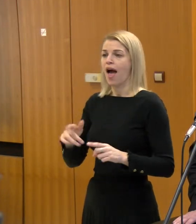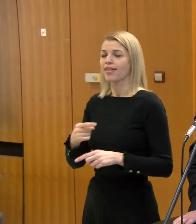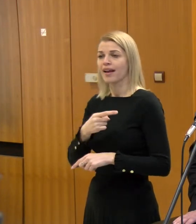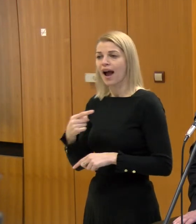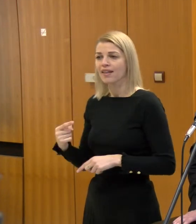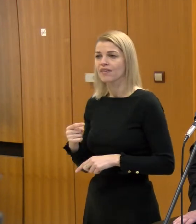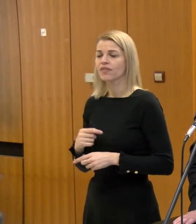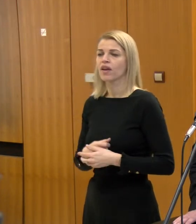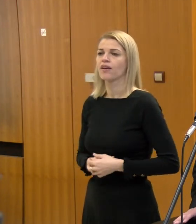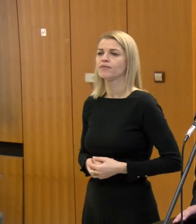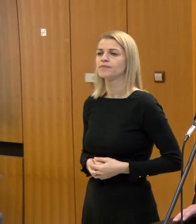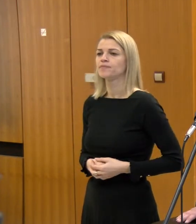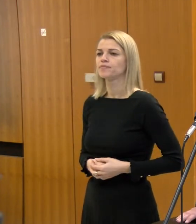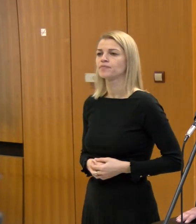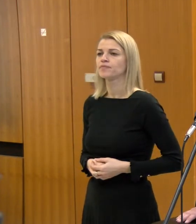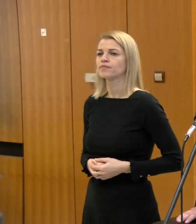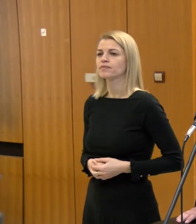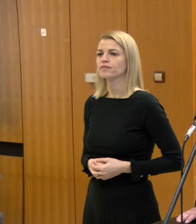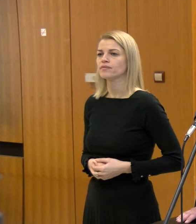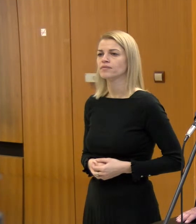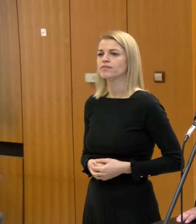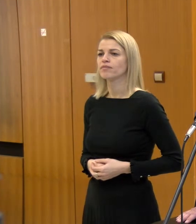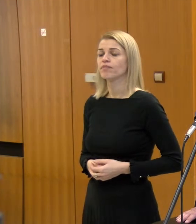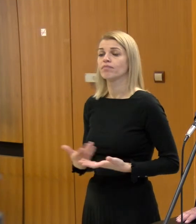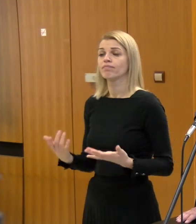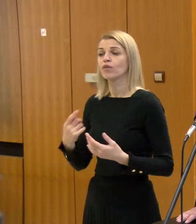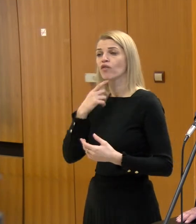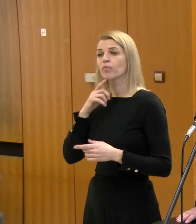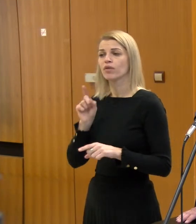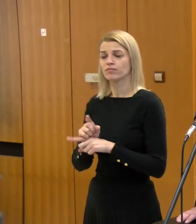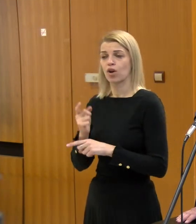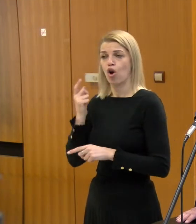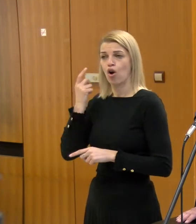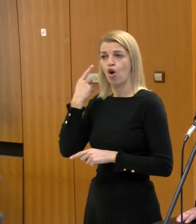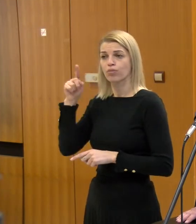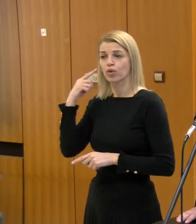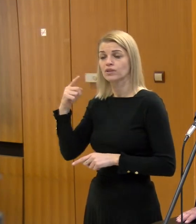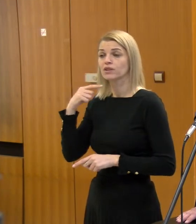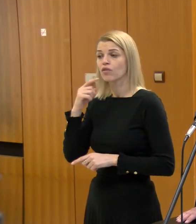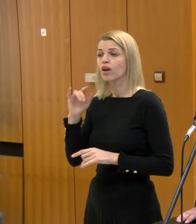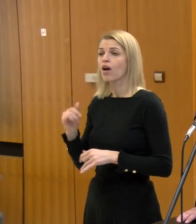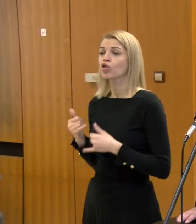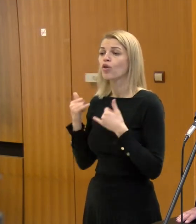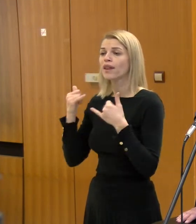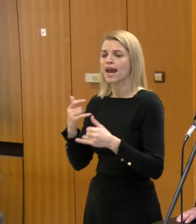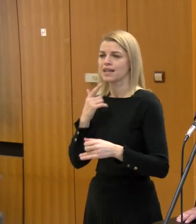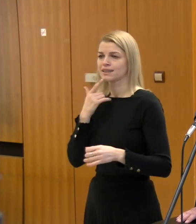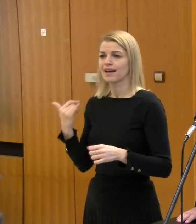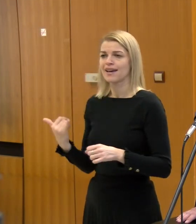To je môj postoj. Pán minister, hovoríme o tom, pretože aj samotný odborníci brali,